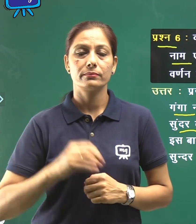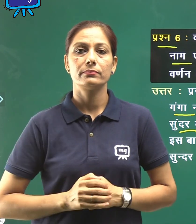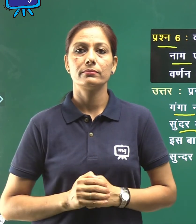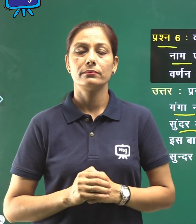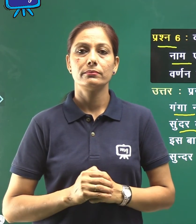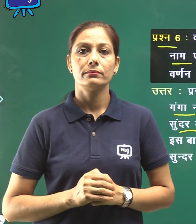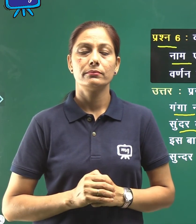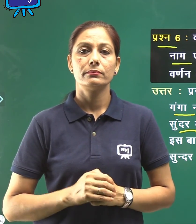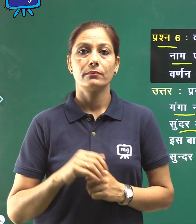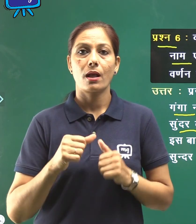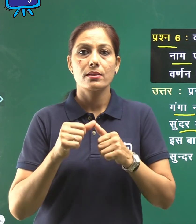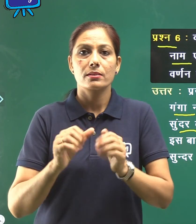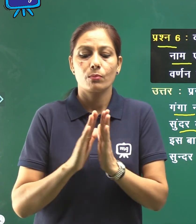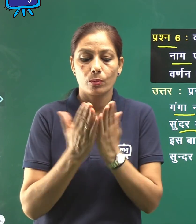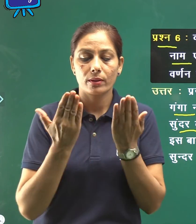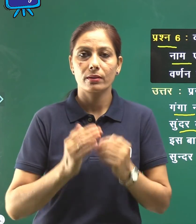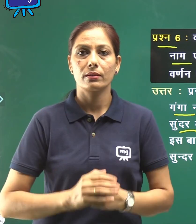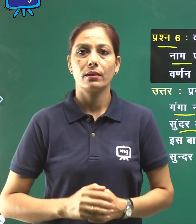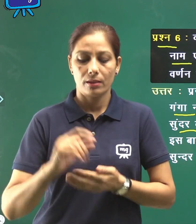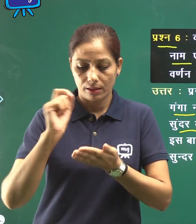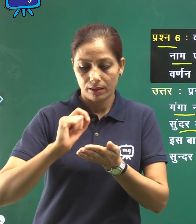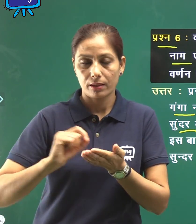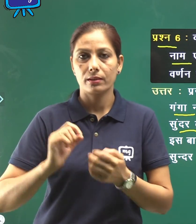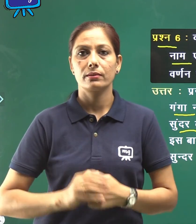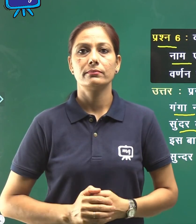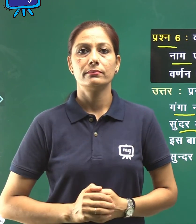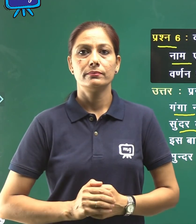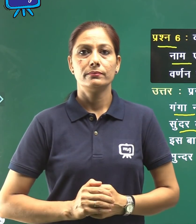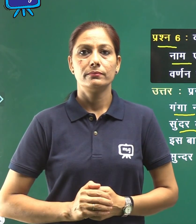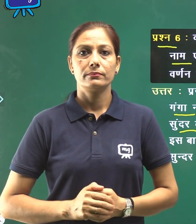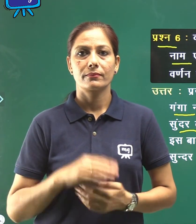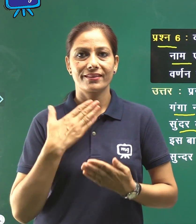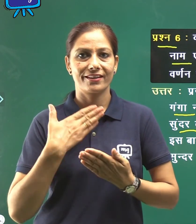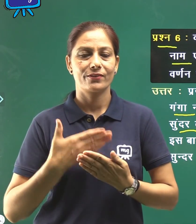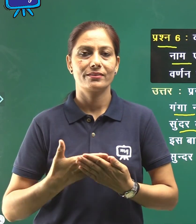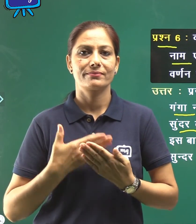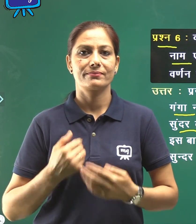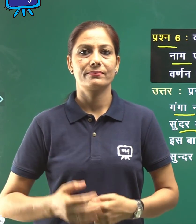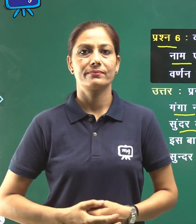उत्तर पुस्तिका में लिखें। धन्यवाद।